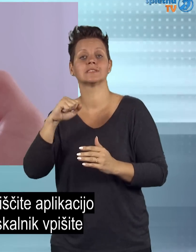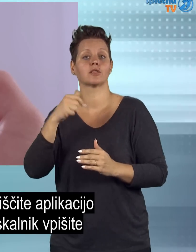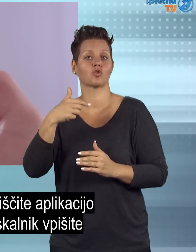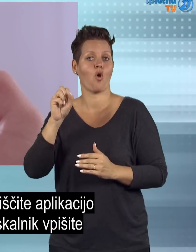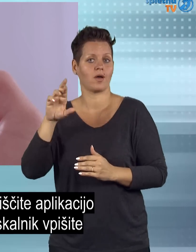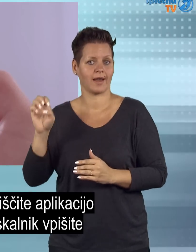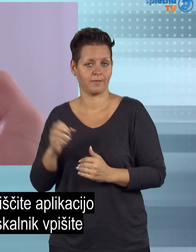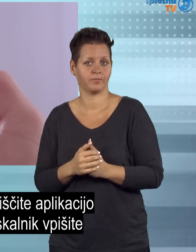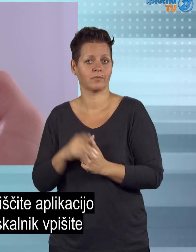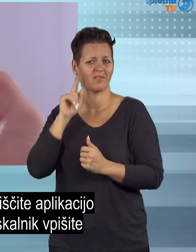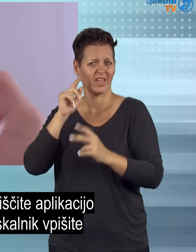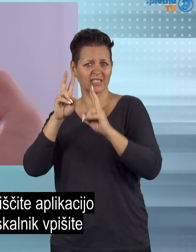ime Slovar SZJ.